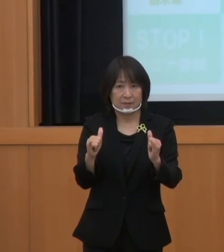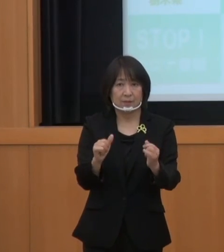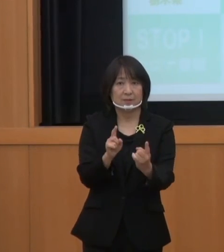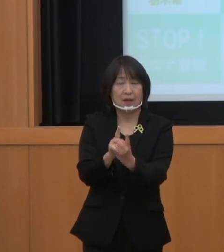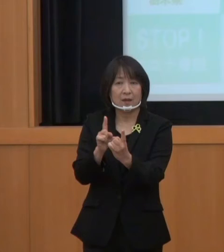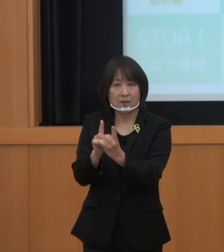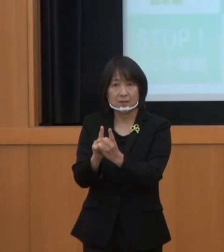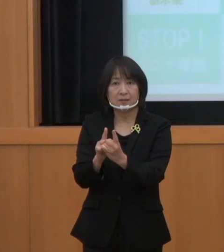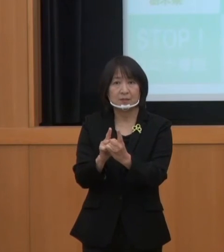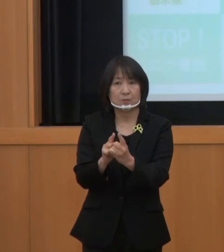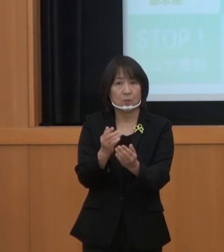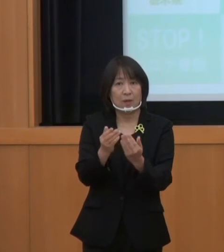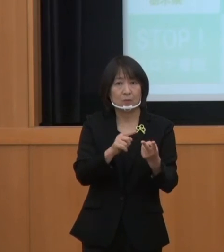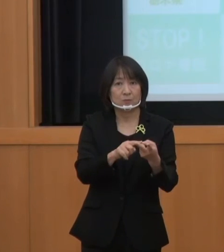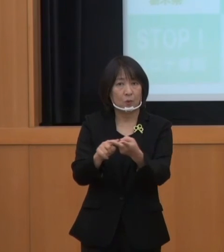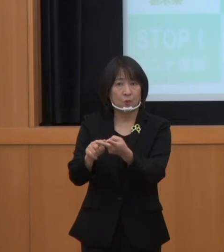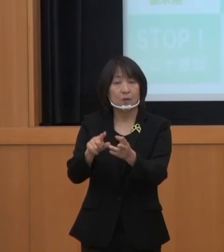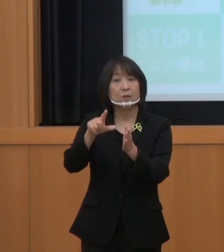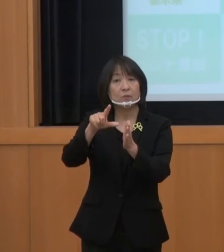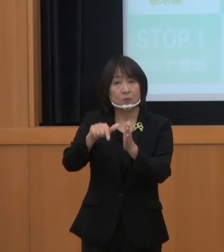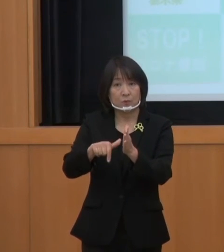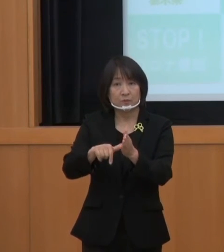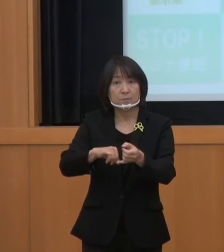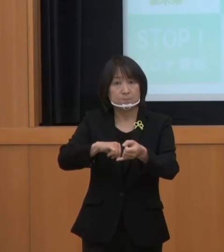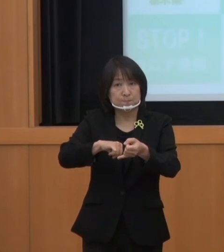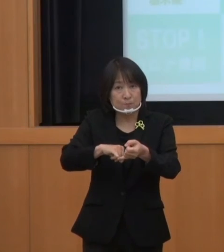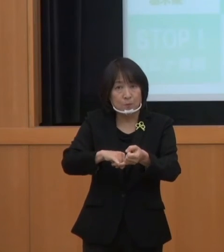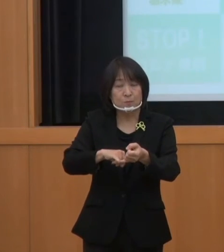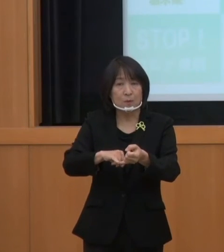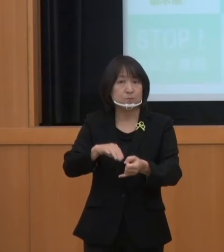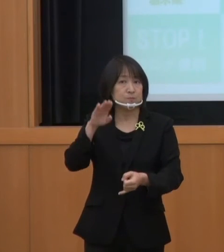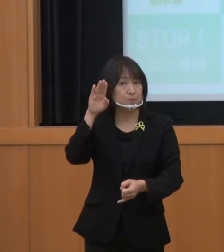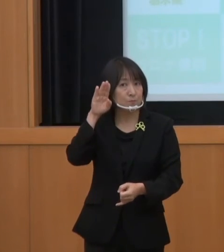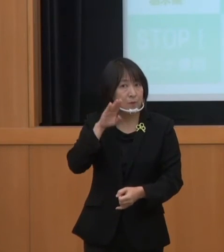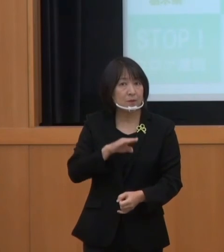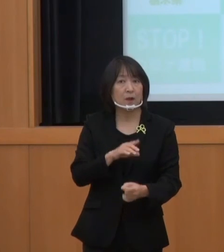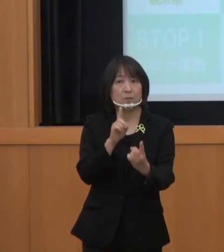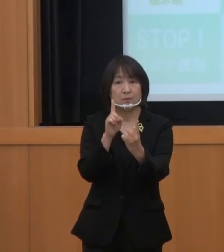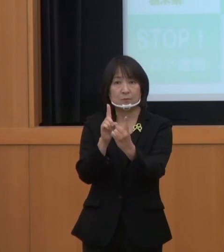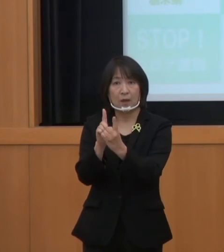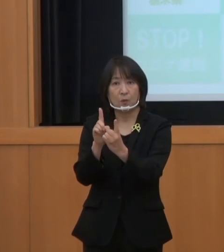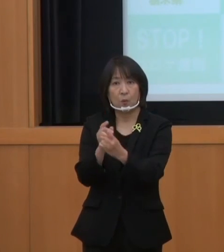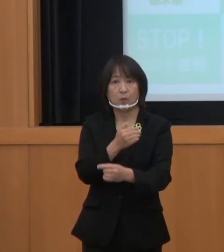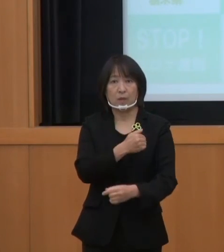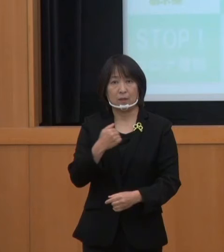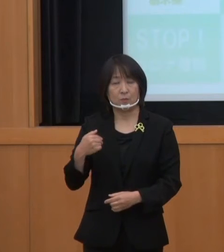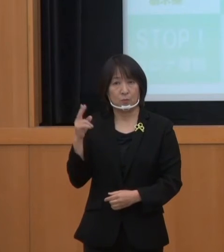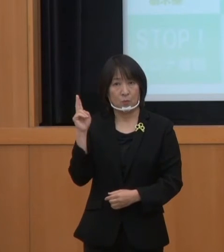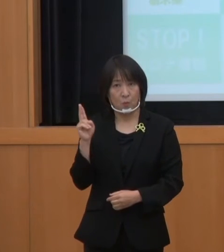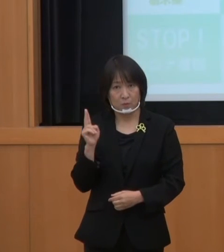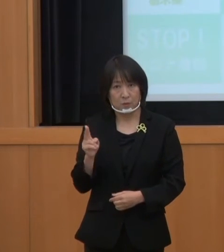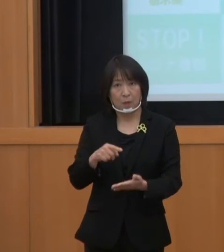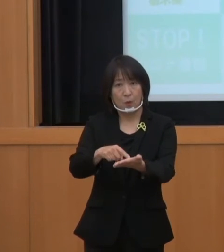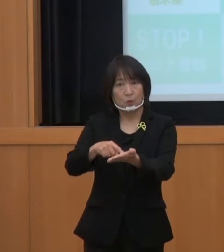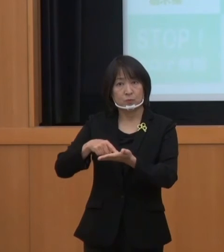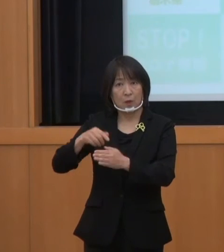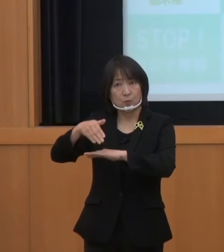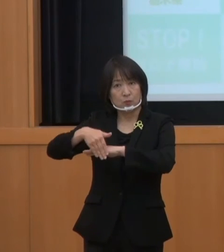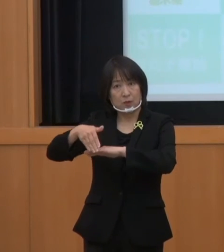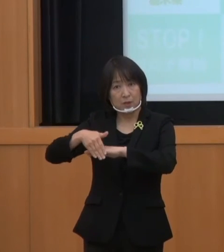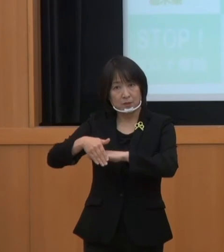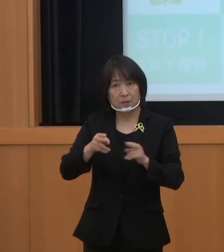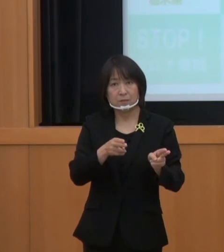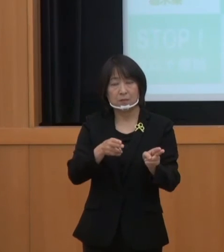送付にあたり、予約に円滑に対応できるよう、予約受付体制に応じて、